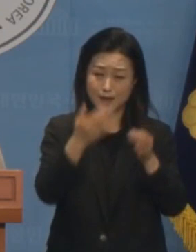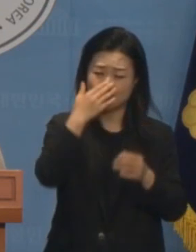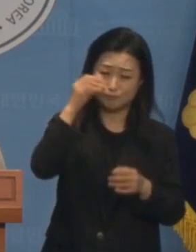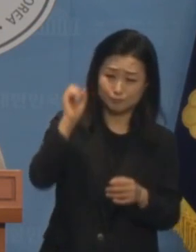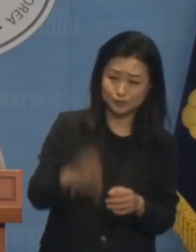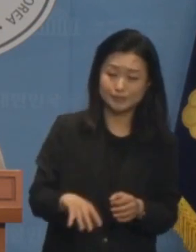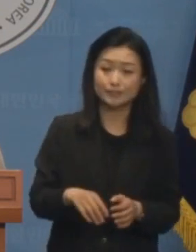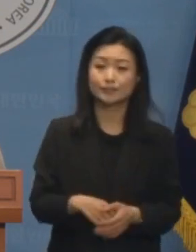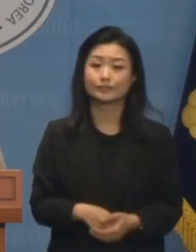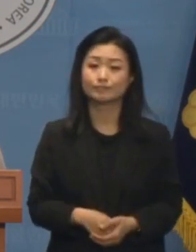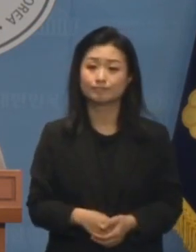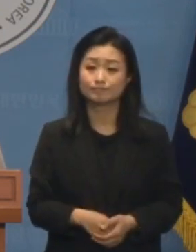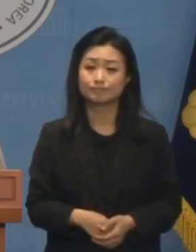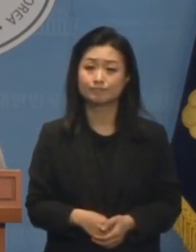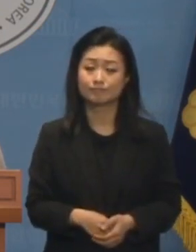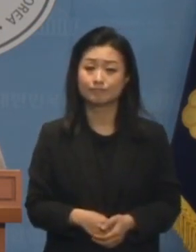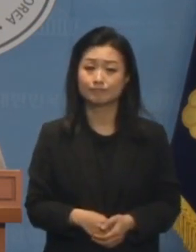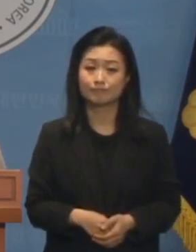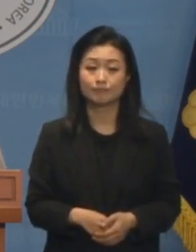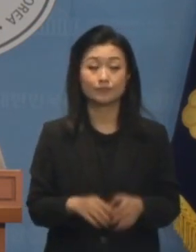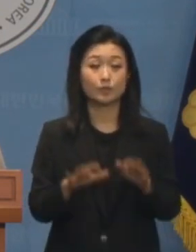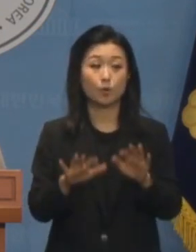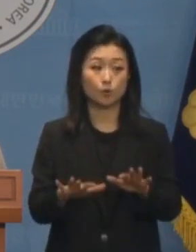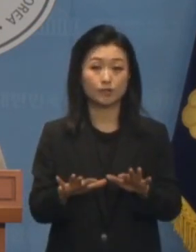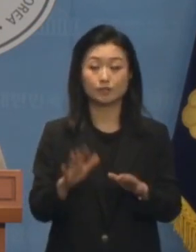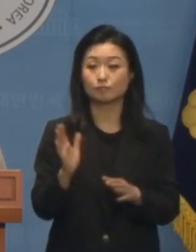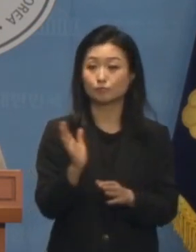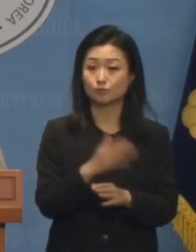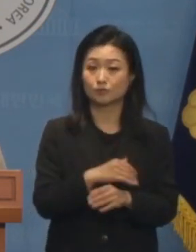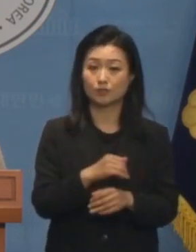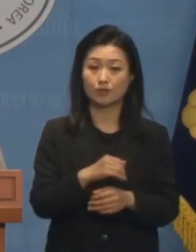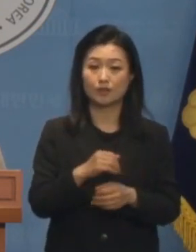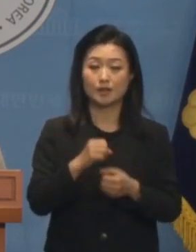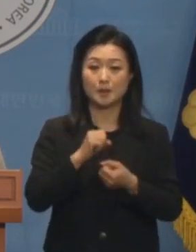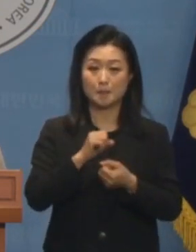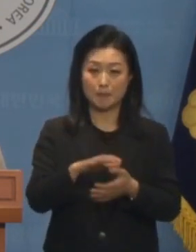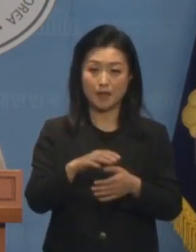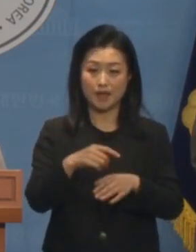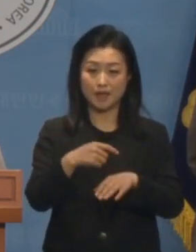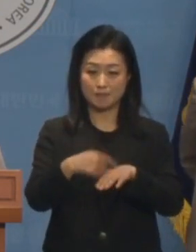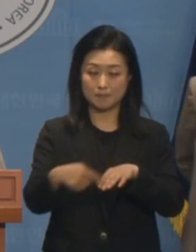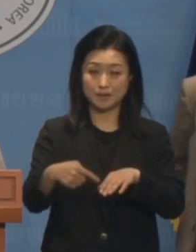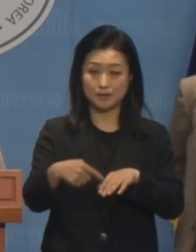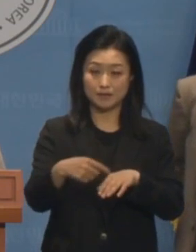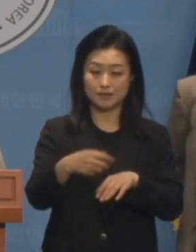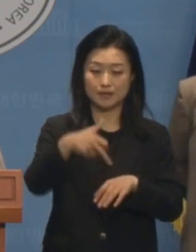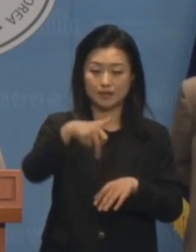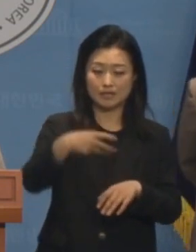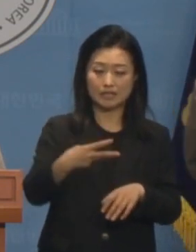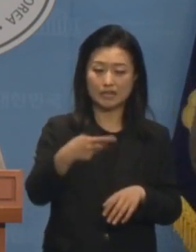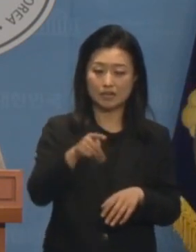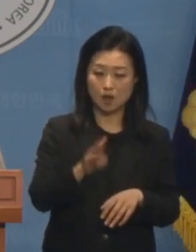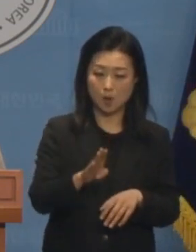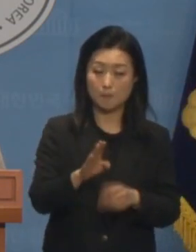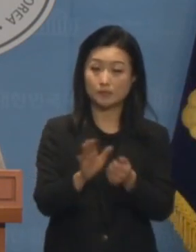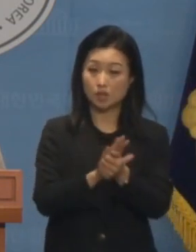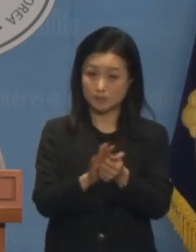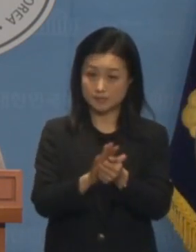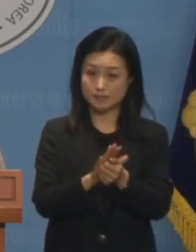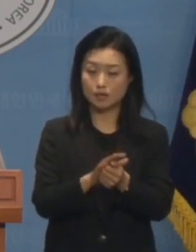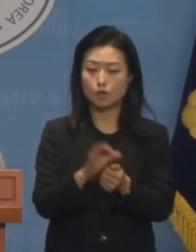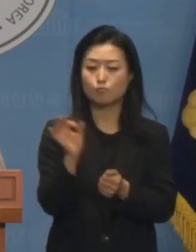아니란 말입니까? 오늘부터 시작되는 배민클럽 서비스로 배달의 민족 가게 배달마저 무료